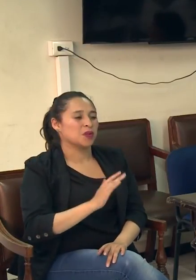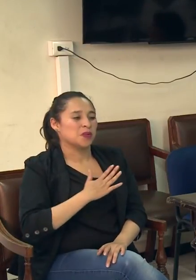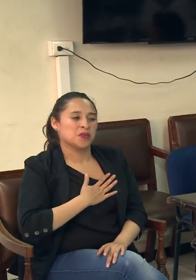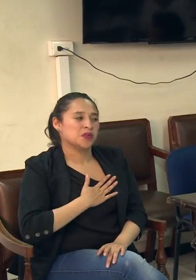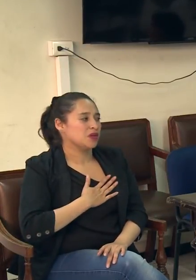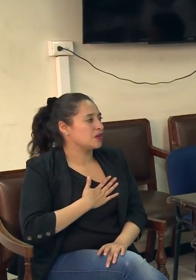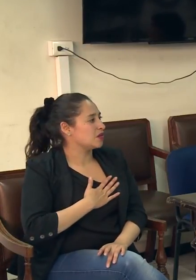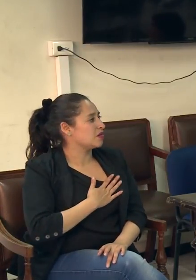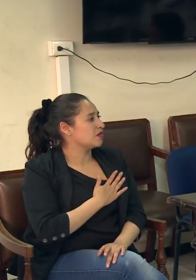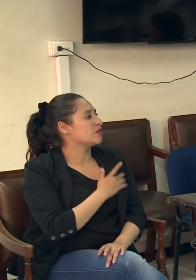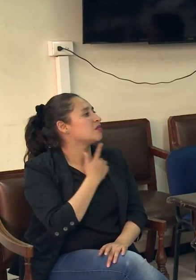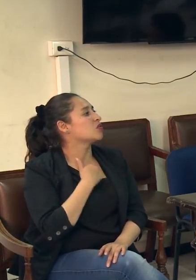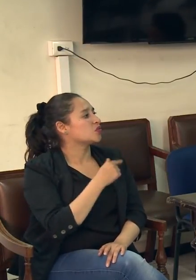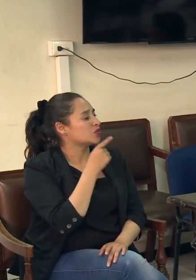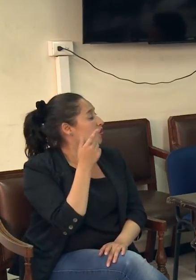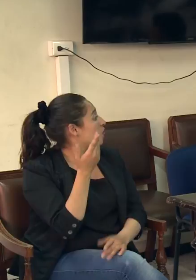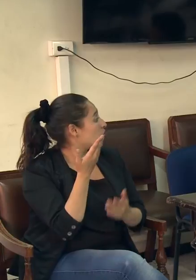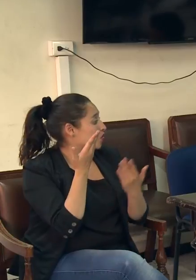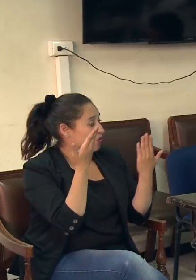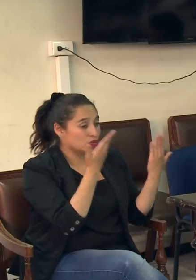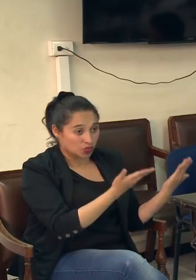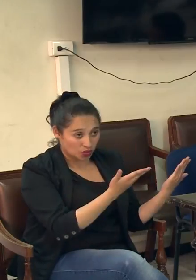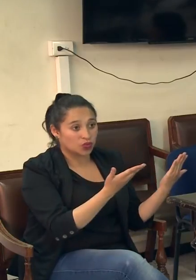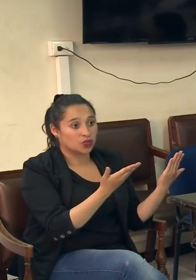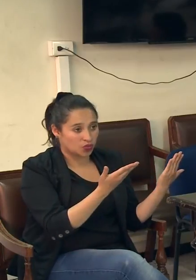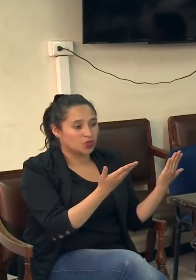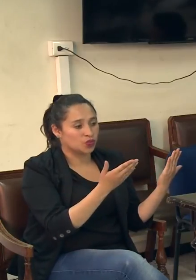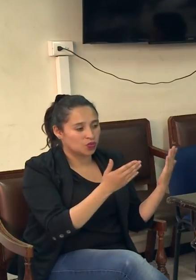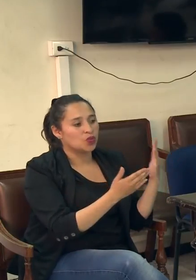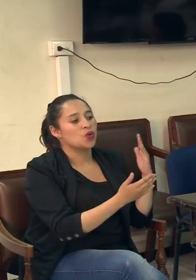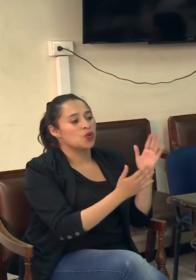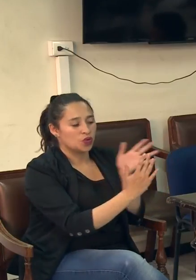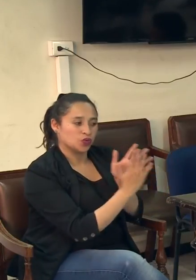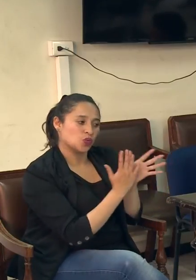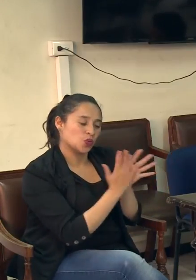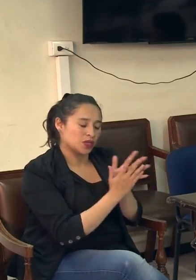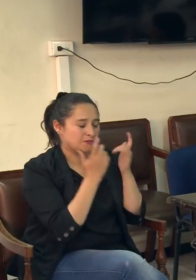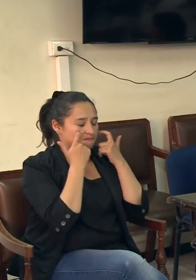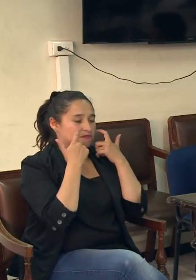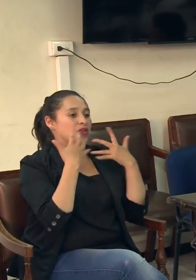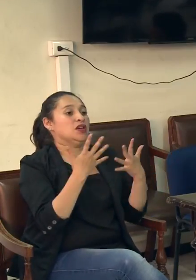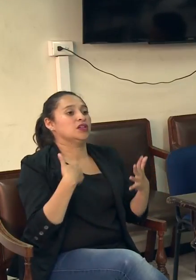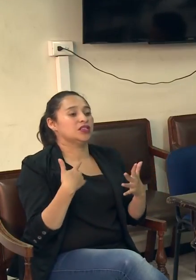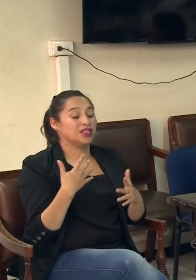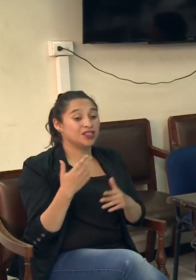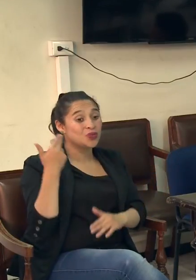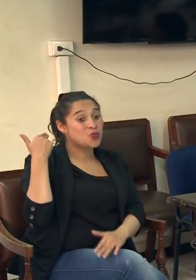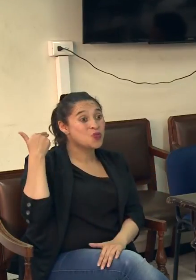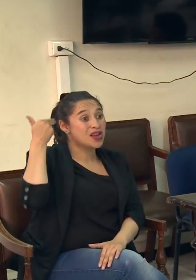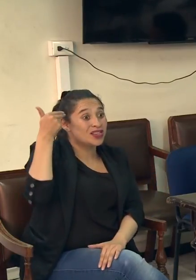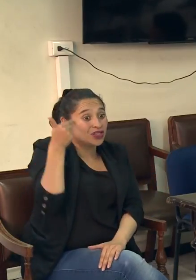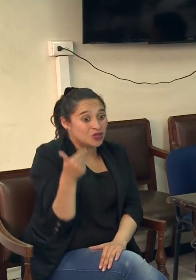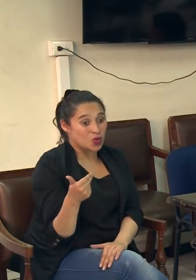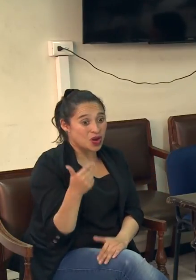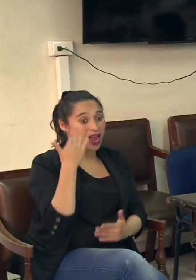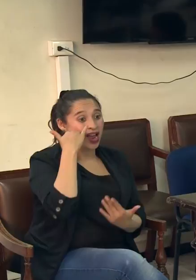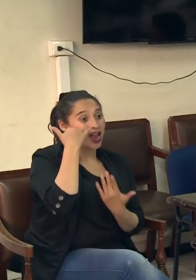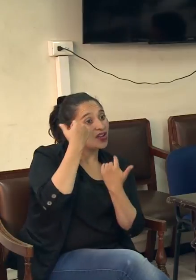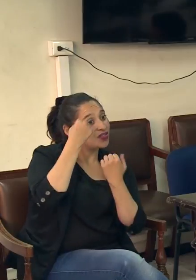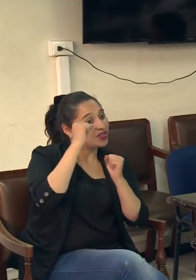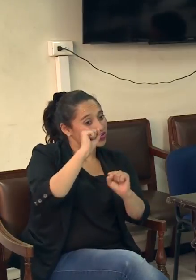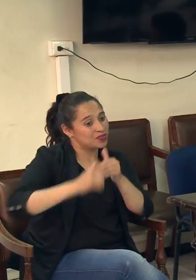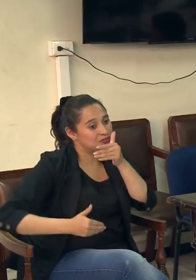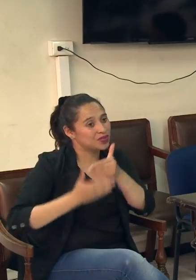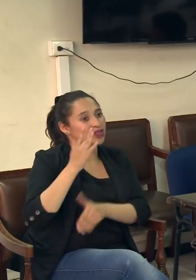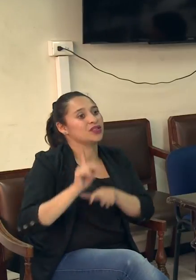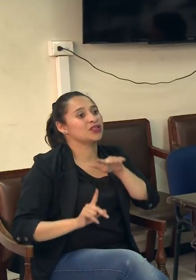cuando tú resaltas. Y yo estoy completamente de acuerdo contigo en que si uno hace una historia del feminismo desde que empezó,